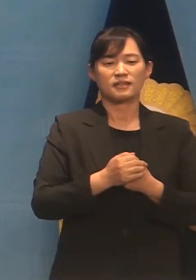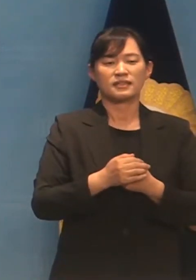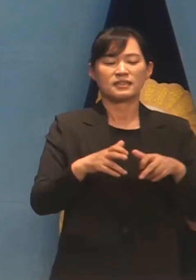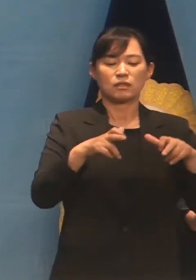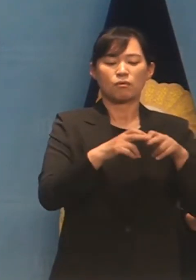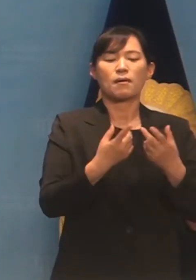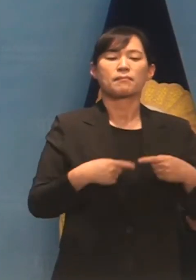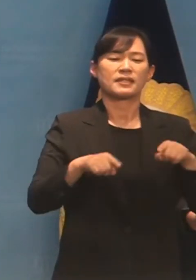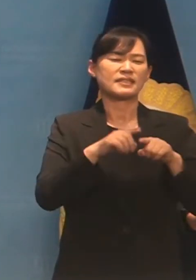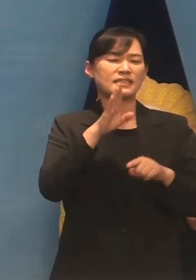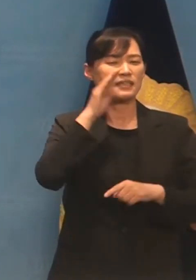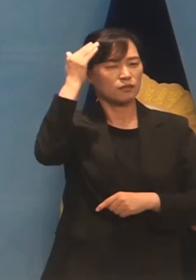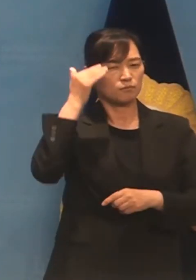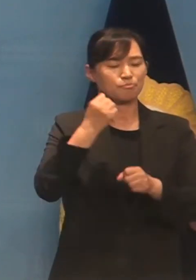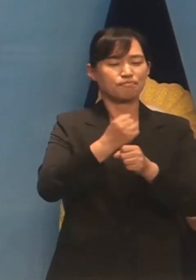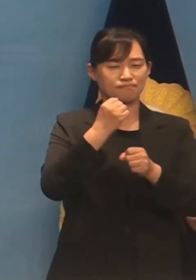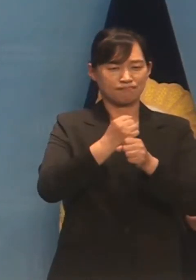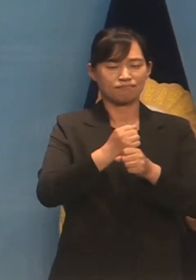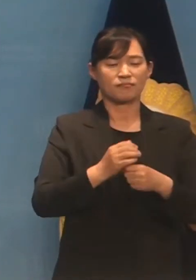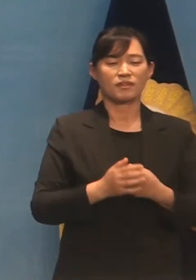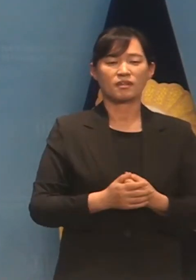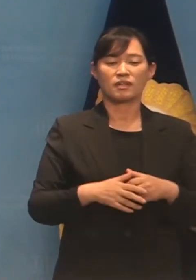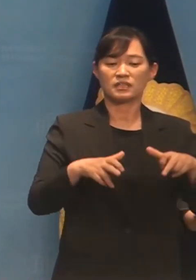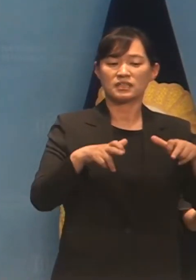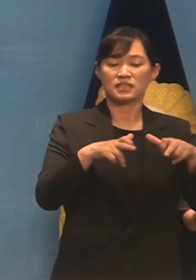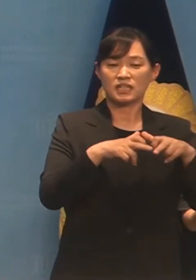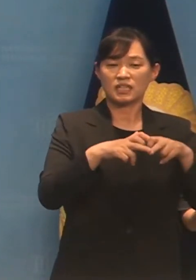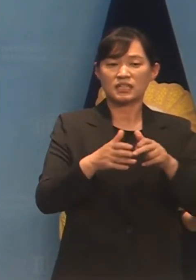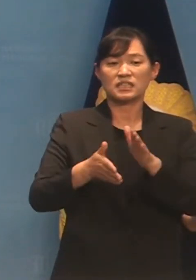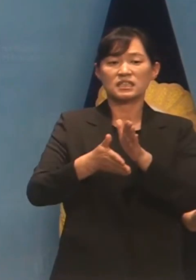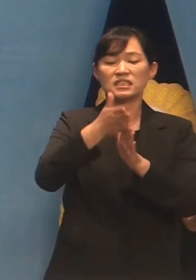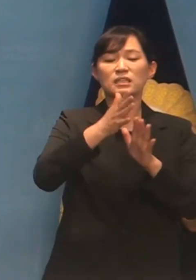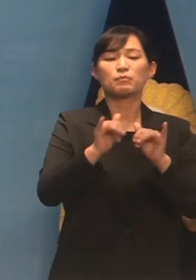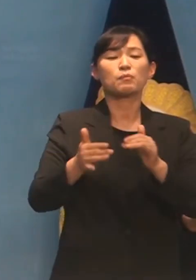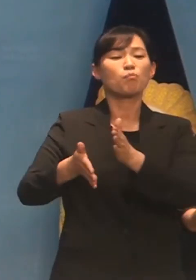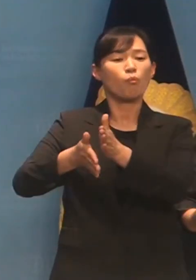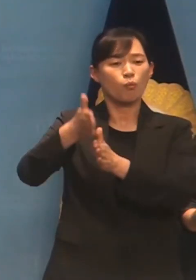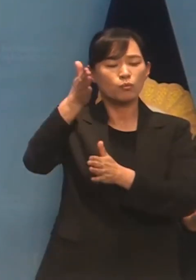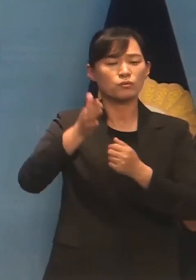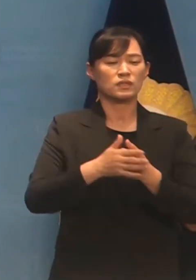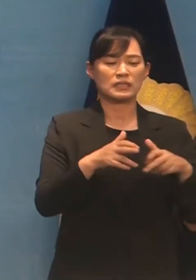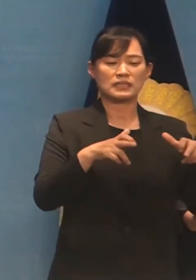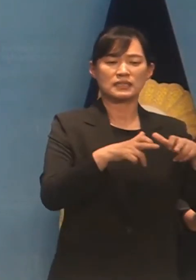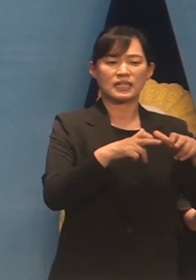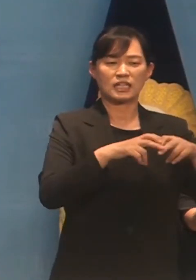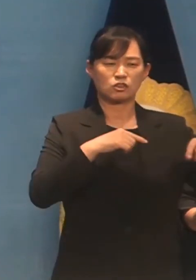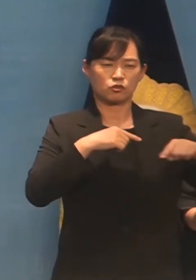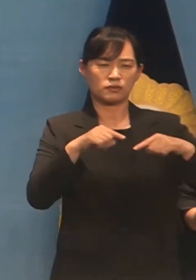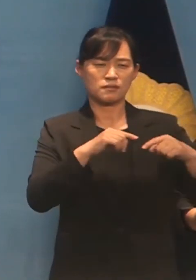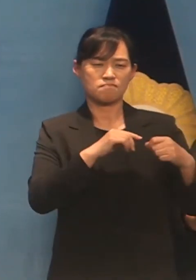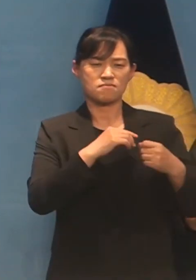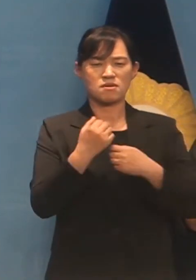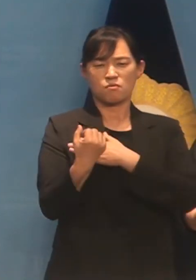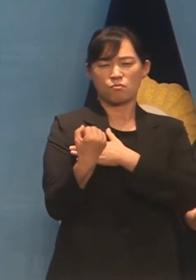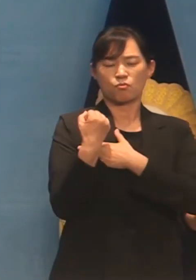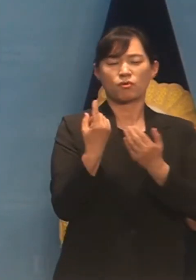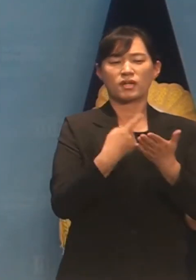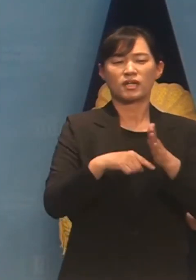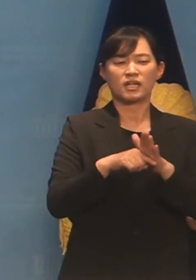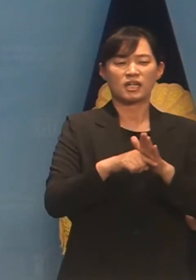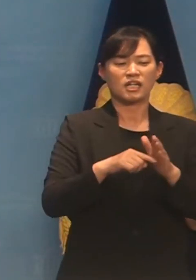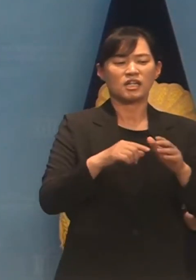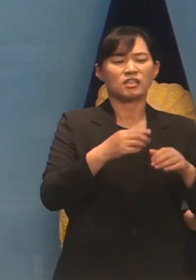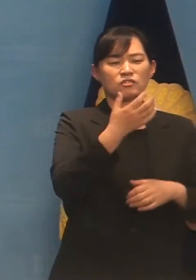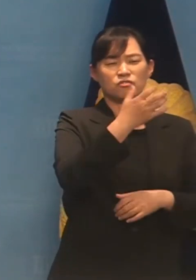대한민국을 만들겠습니다. 장애인 시민본부는 장애인의 정치 세력화를 위해 전국 각지를